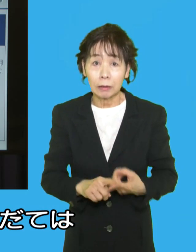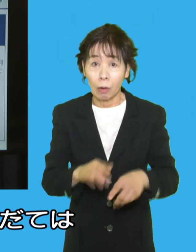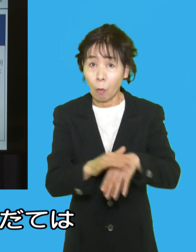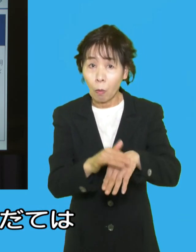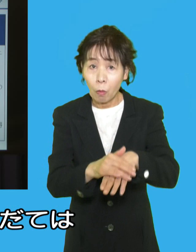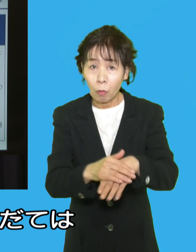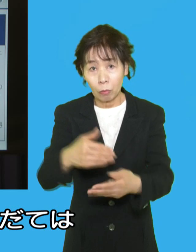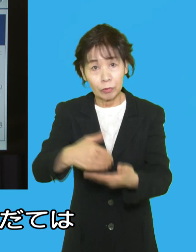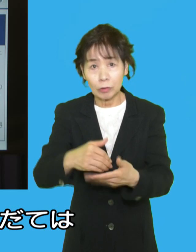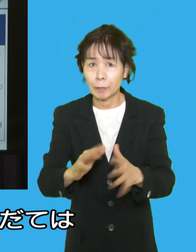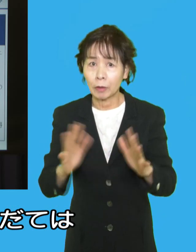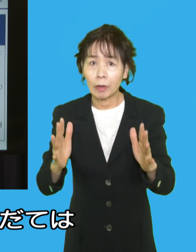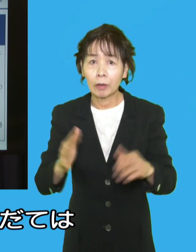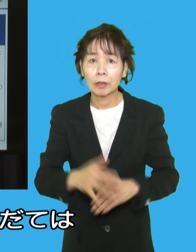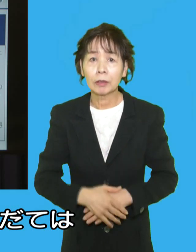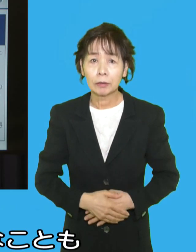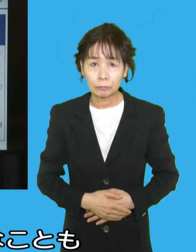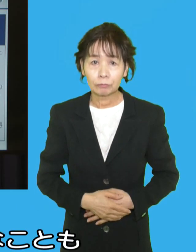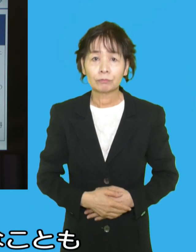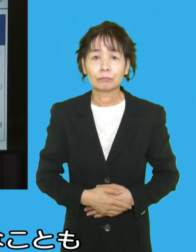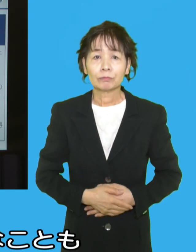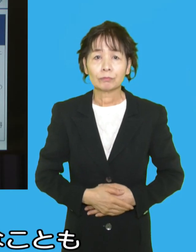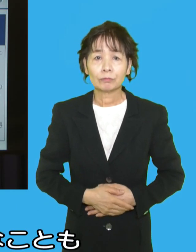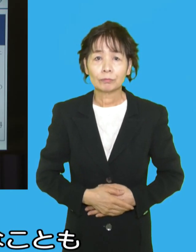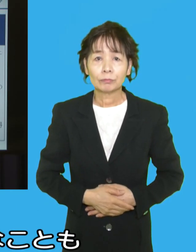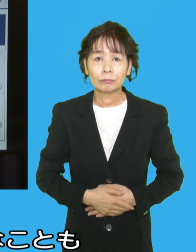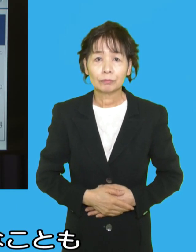まり説明がなくてですね、